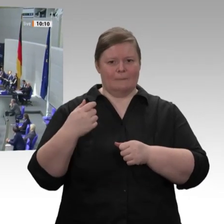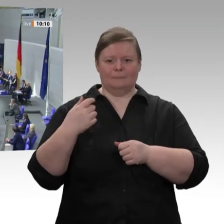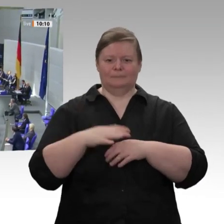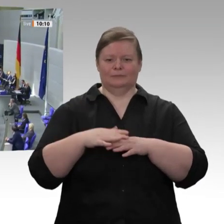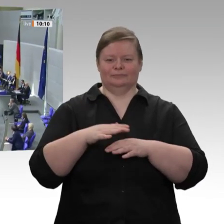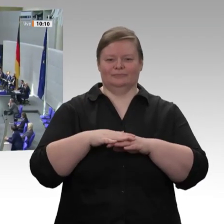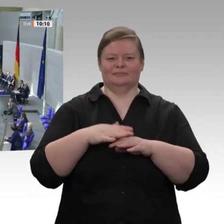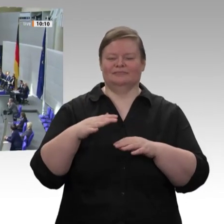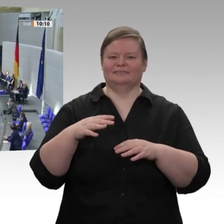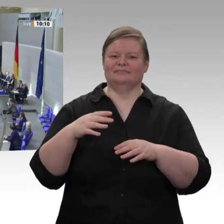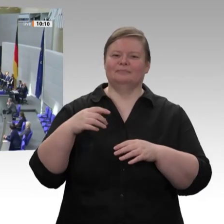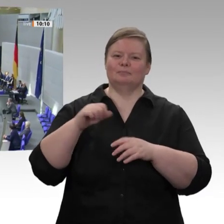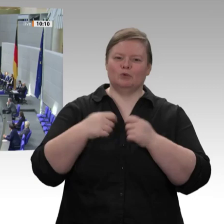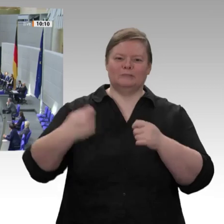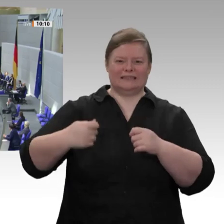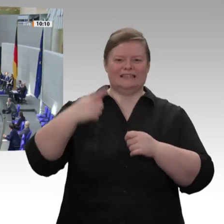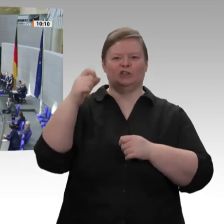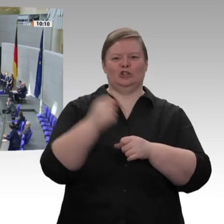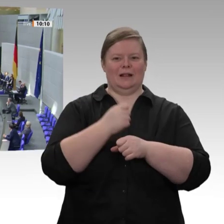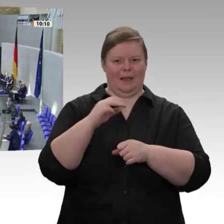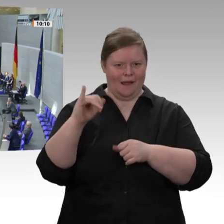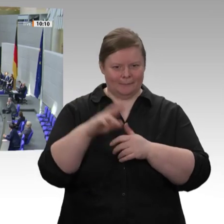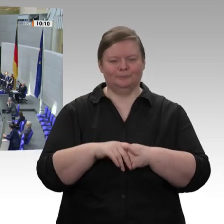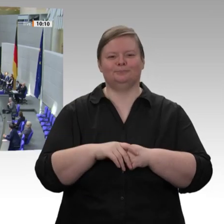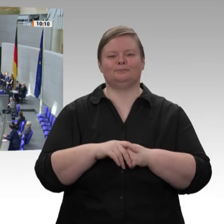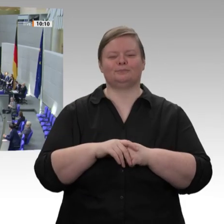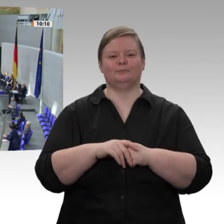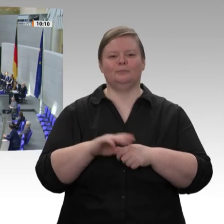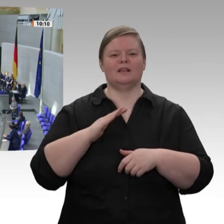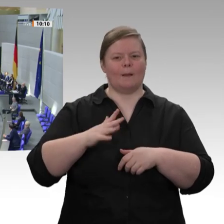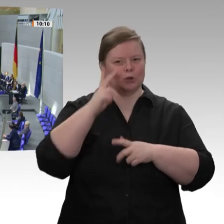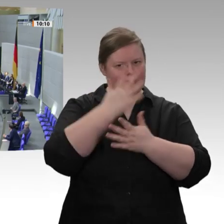Massenmord begangen. Und in seiner rassistischen Wahnwelt,